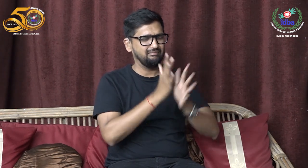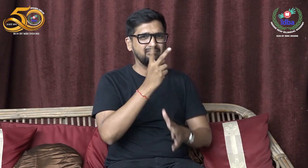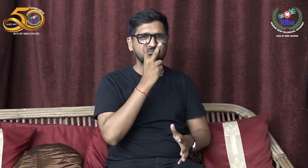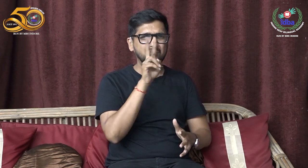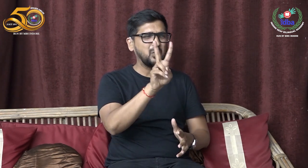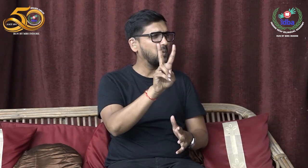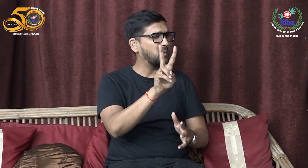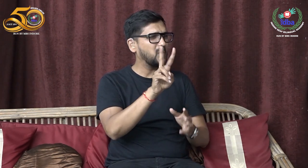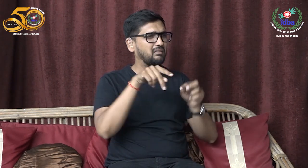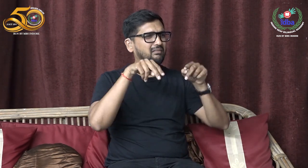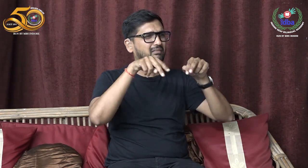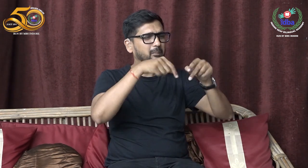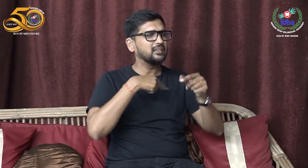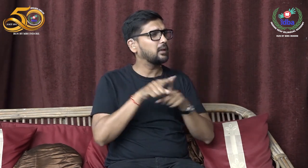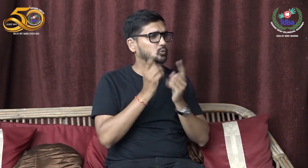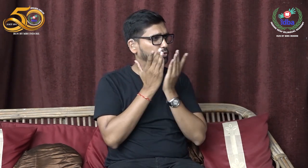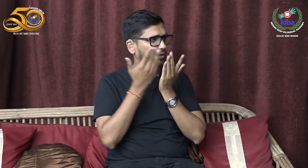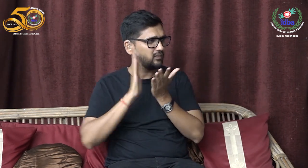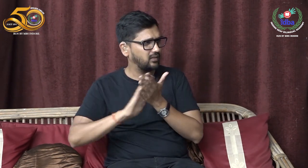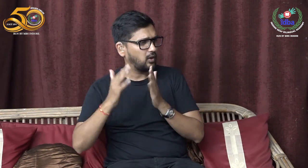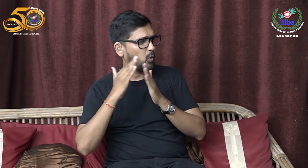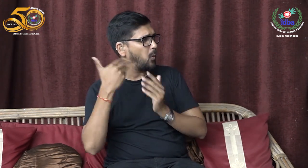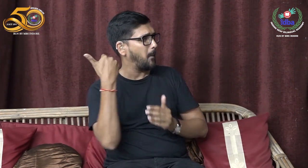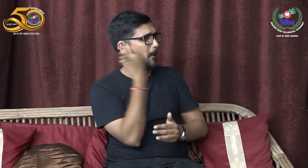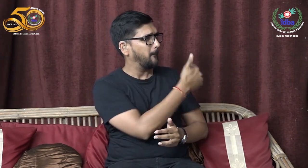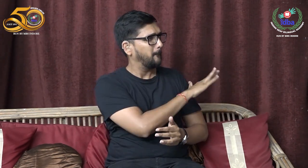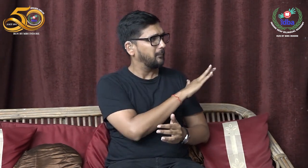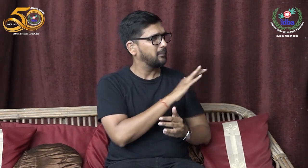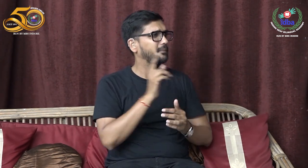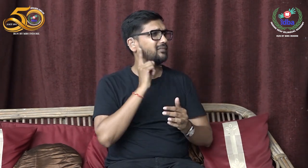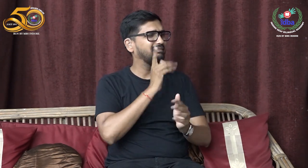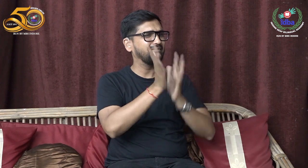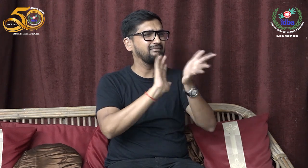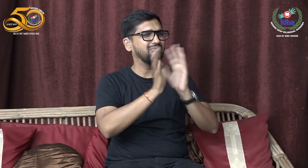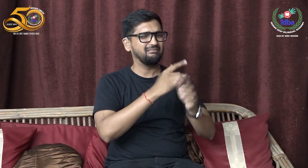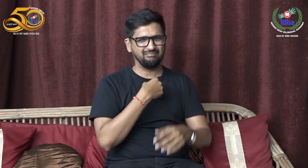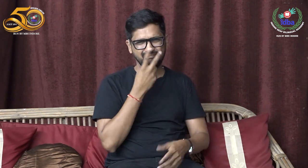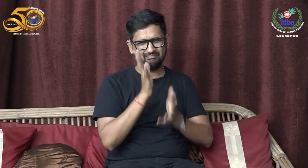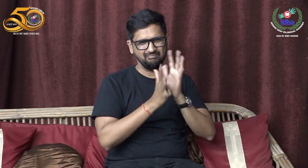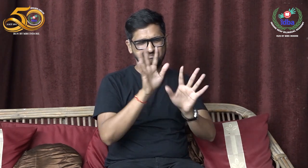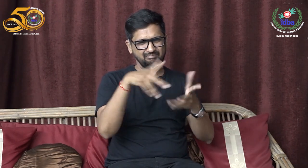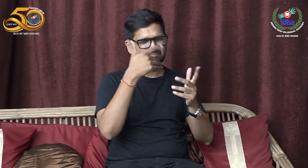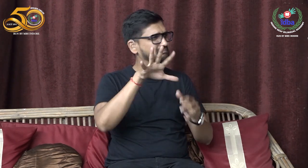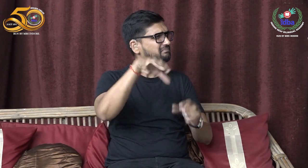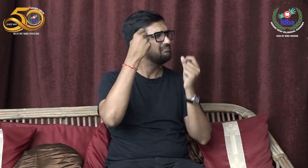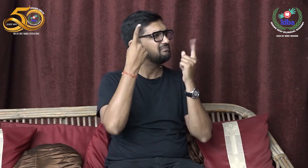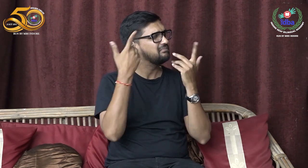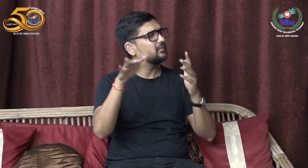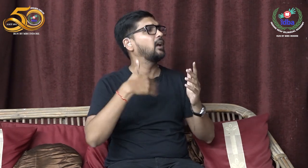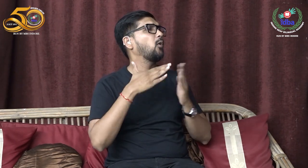बट देन जो है मैंने देखा साइन, ऐसे 2 लोगों को मैंने देखा जब मैं घर जा रहा था स्कूल से, तब वो दोनों ऐसे हाथ से इशारे कर रहे थे,